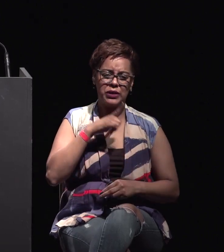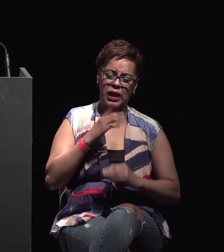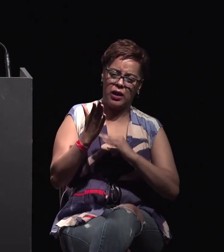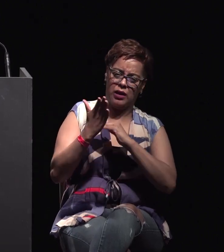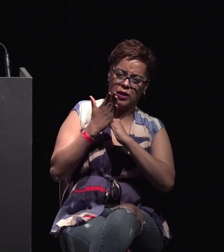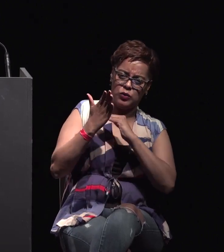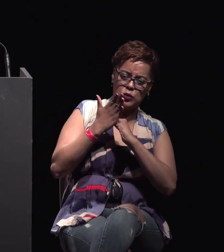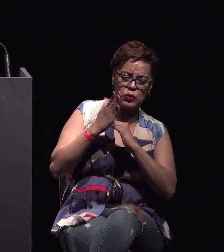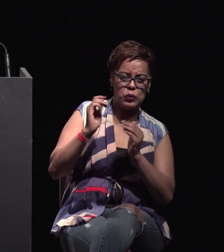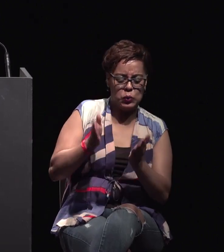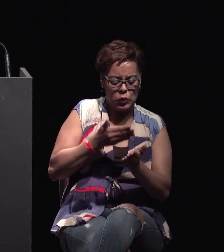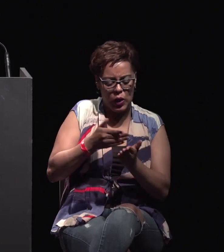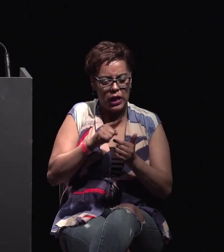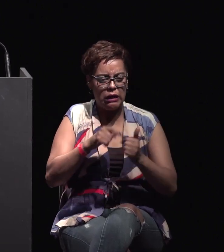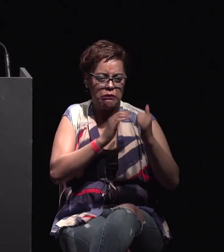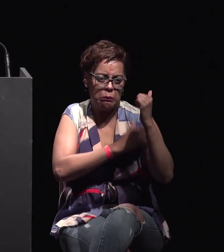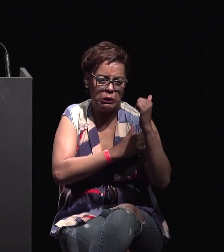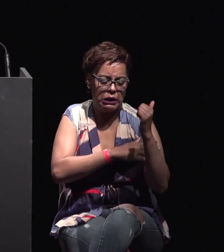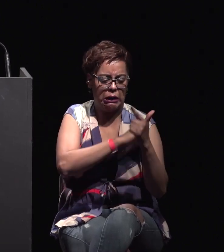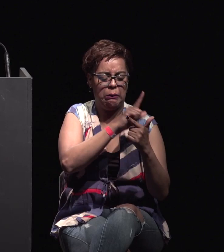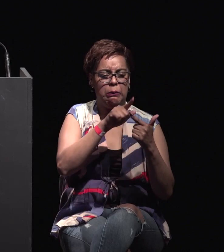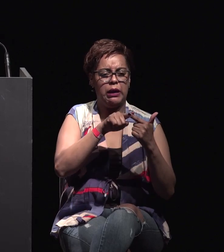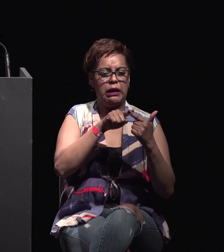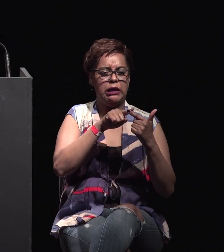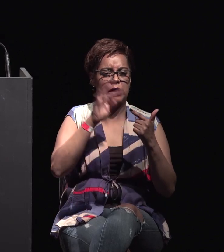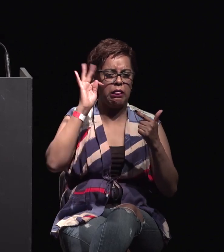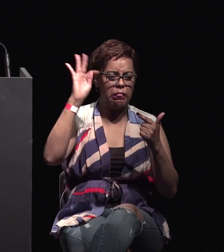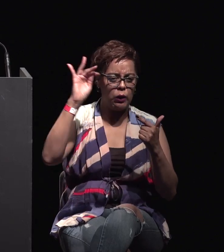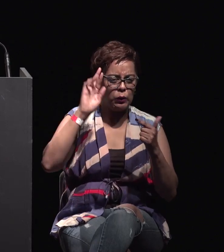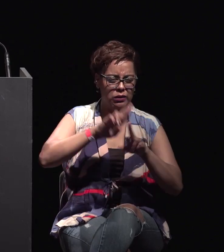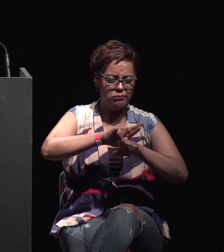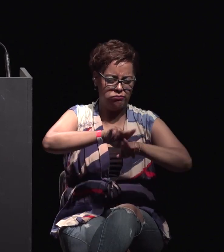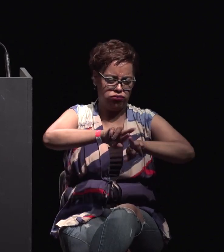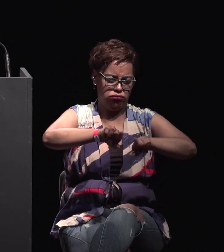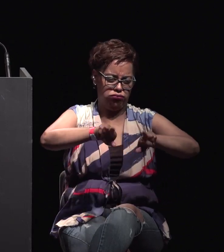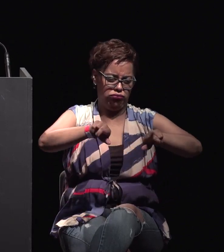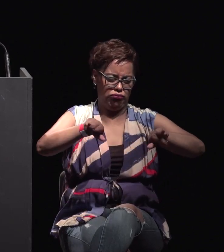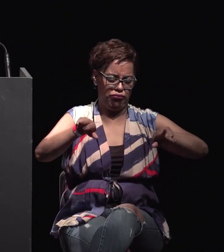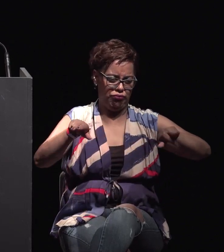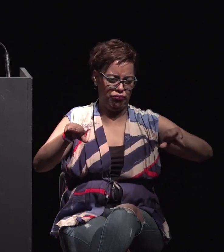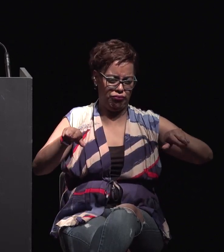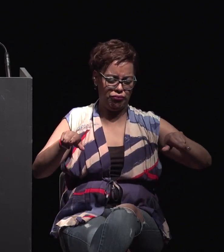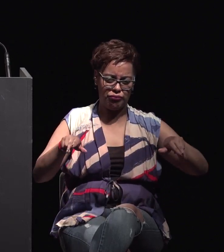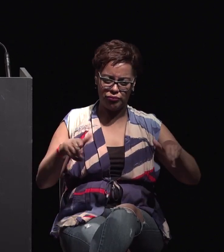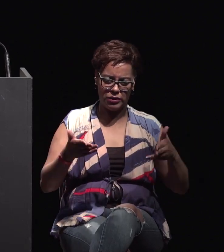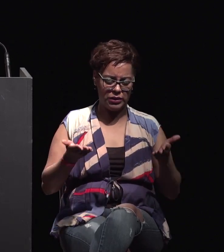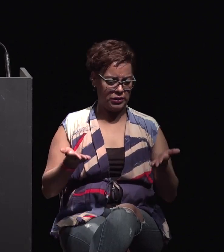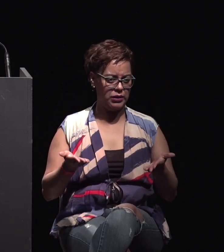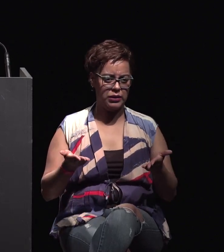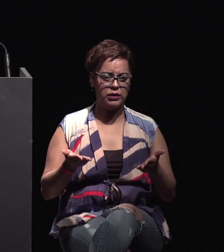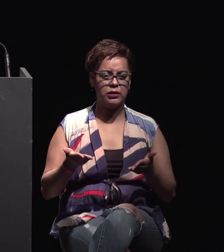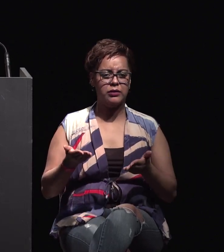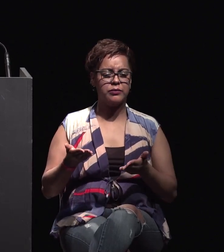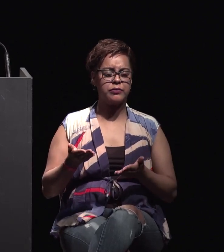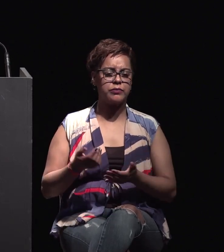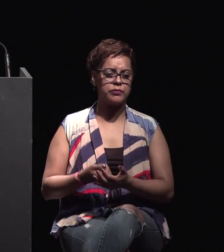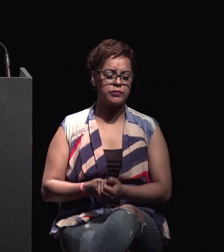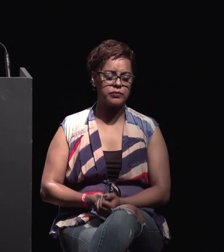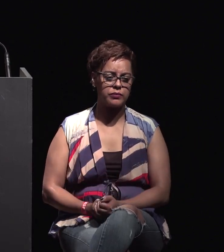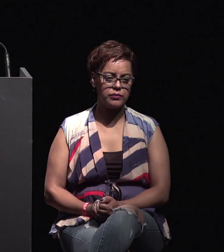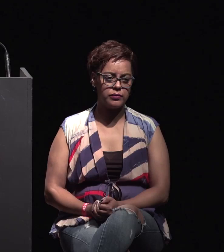de empoderamento, de abordagens teóricas para todos os níveis de exigência,